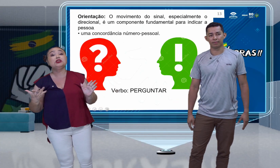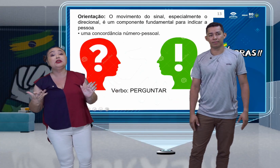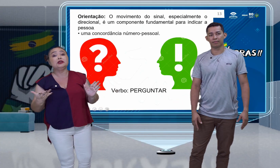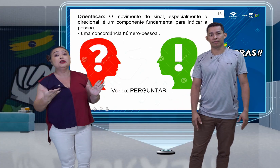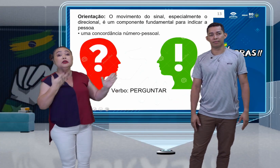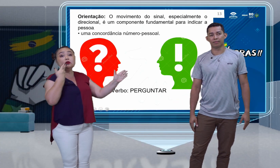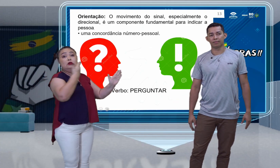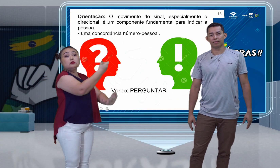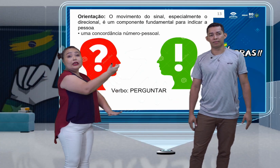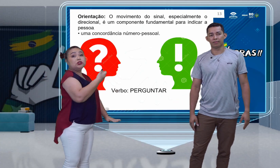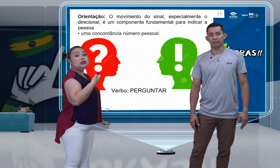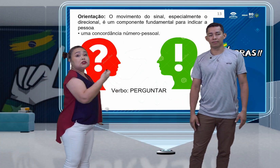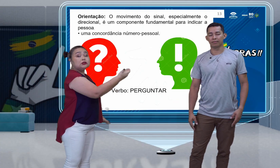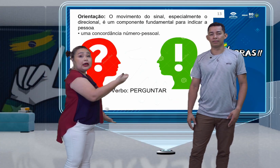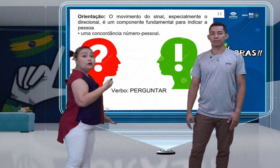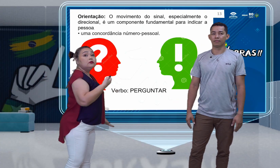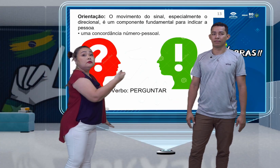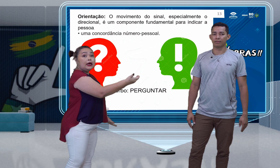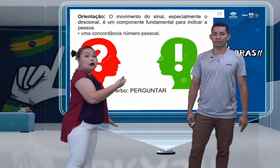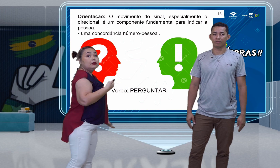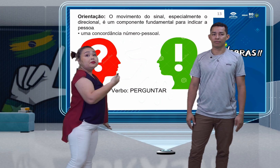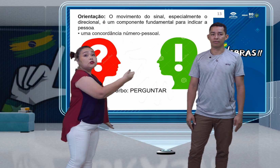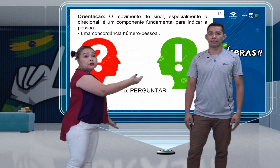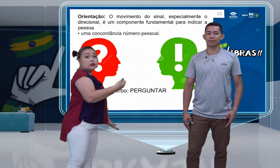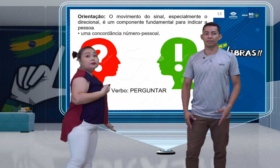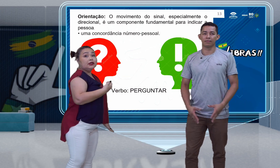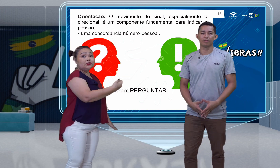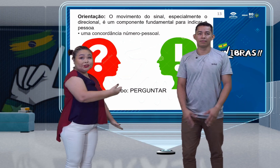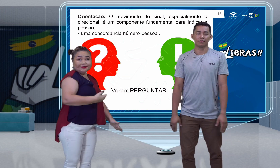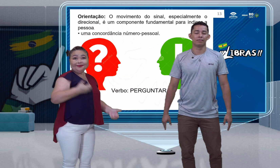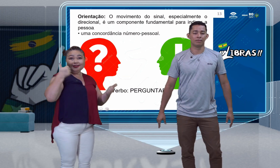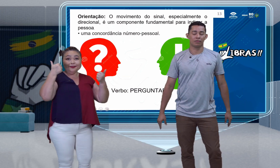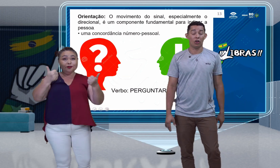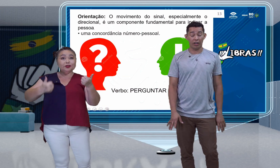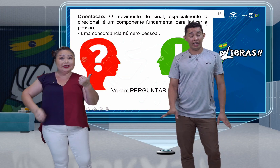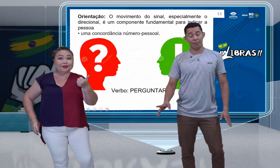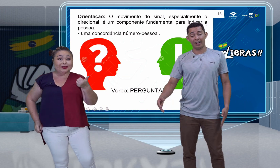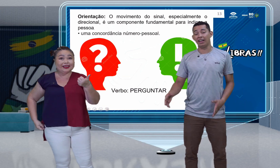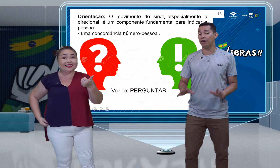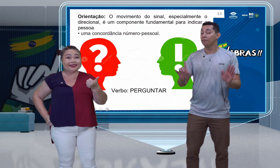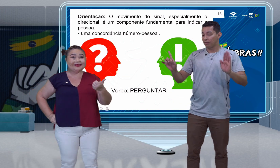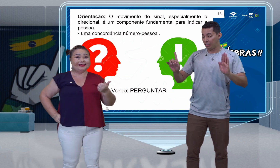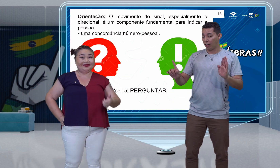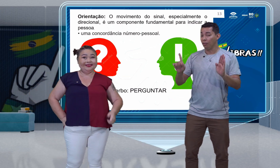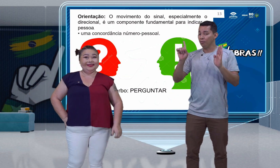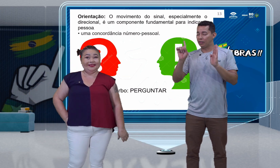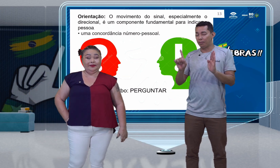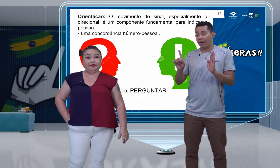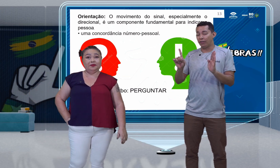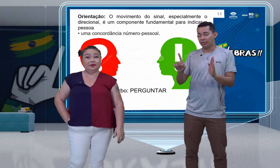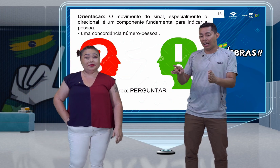aí. E quando está direcional, a uma pessoa somente. Ficou olha aí que bacana. Aí? Entendeu? Então,